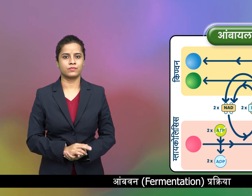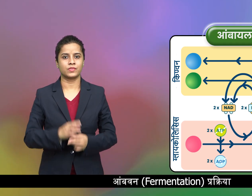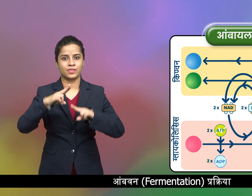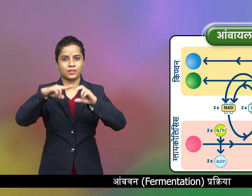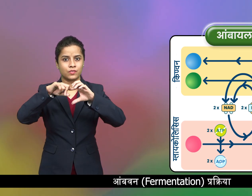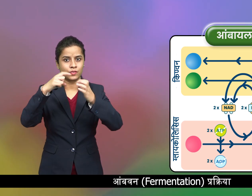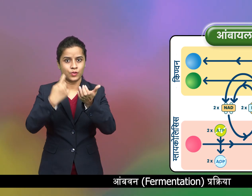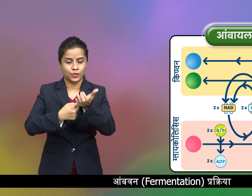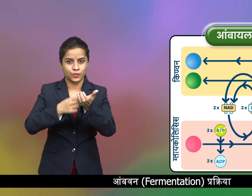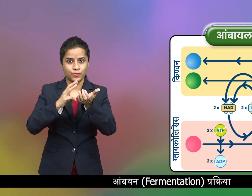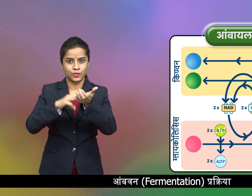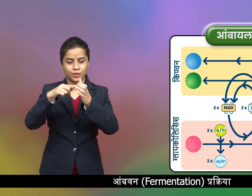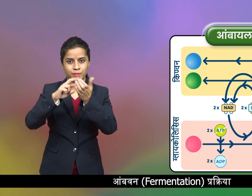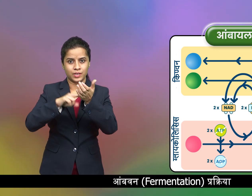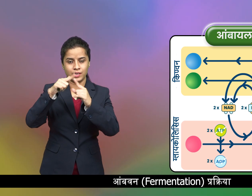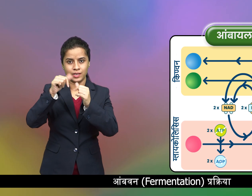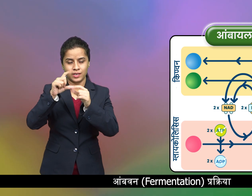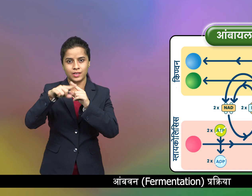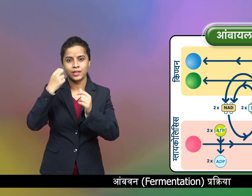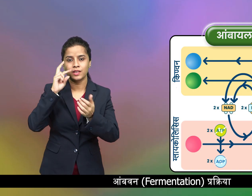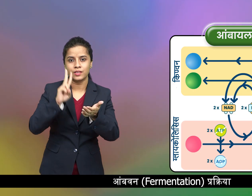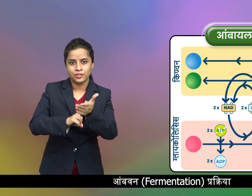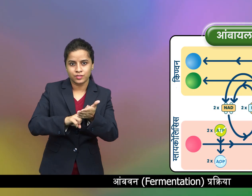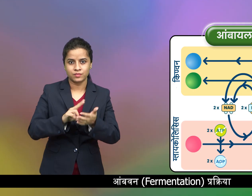आंबवन फर्मेंटेशन प्रक्रिया,